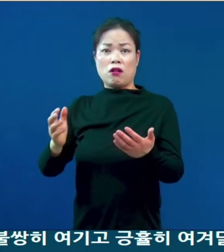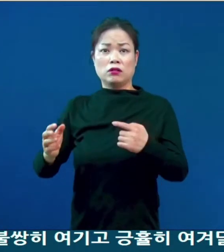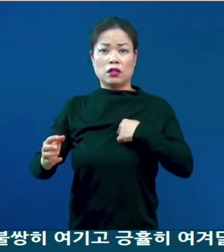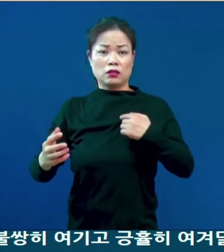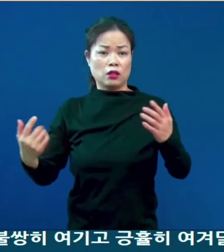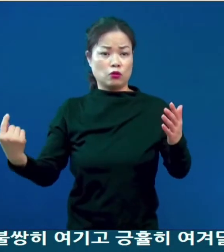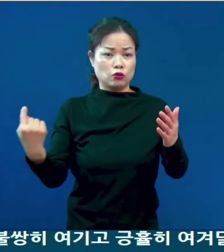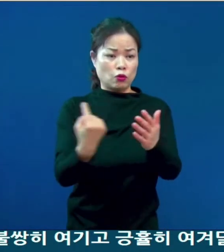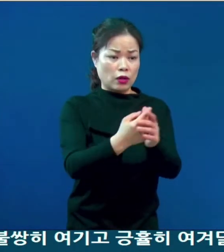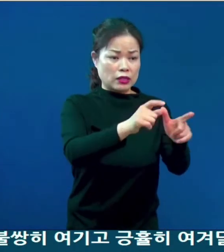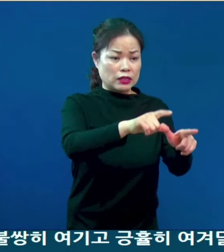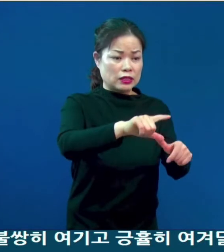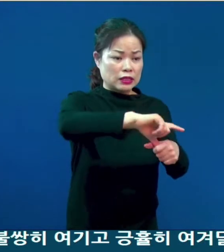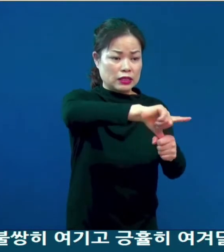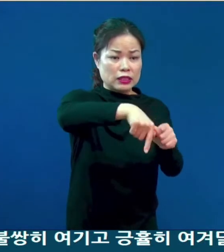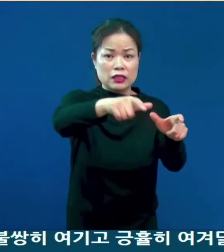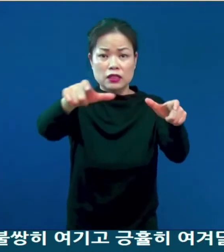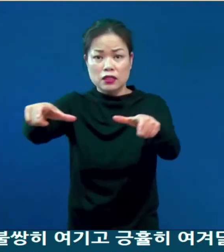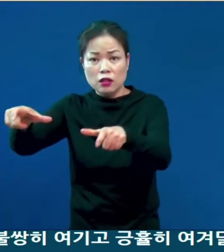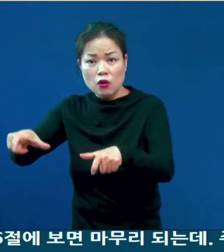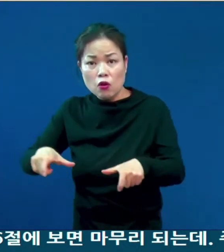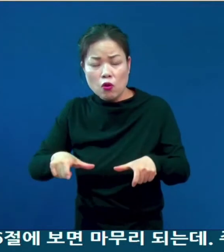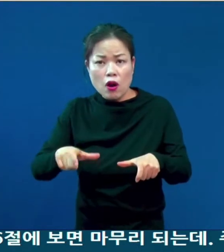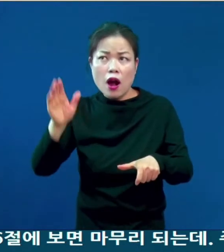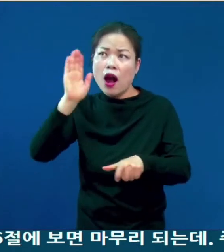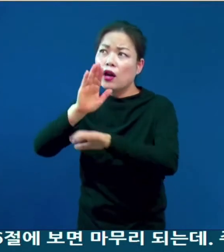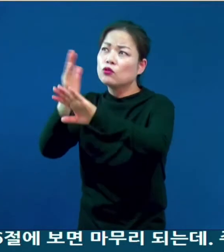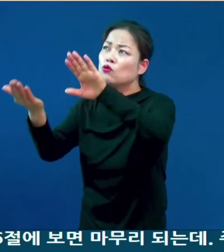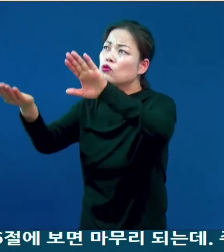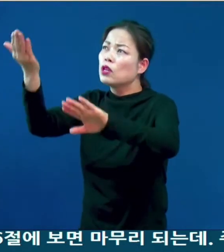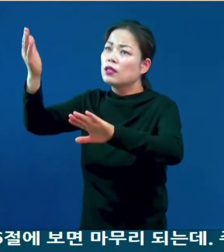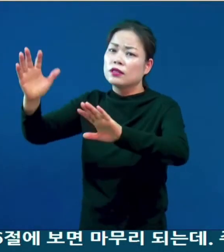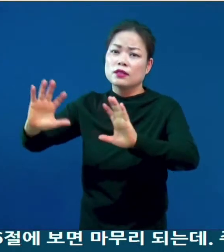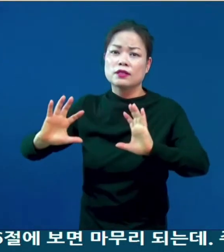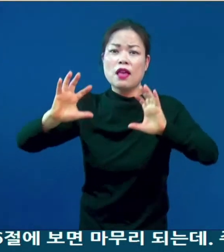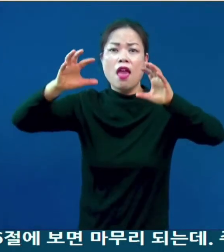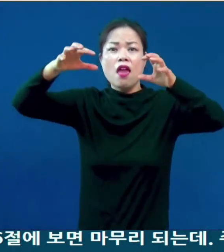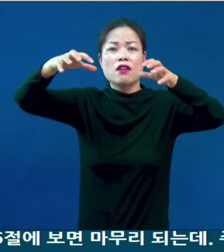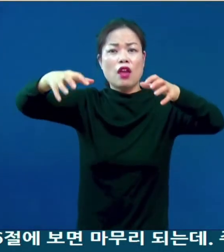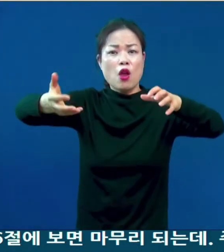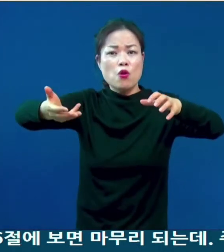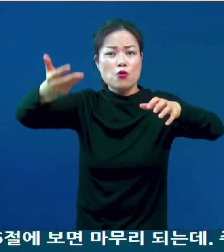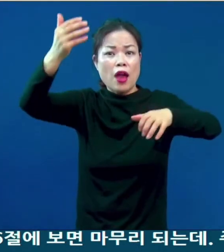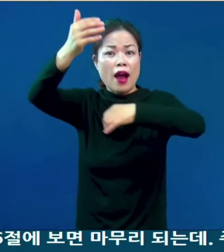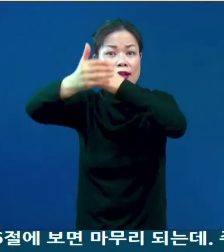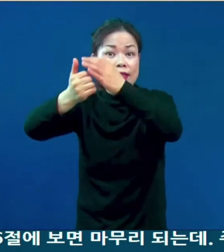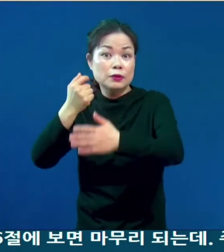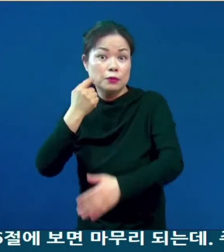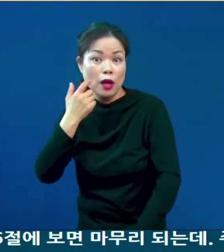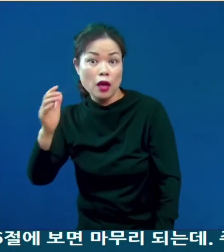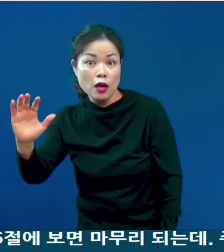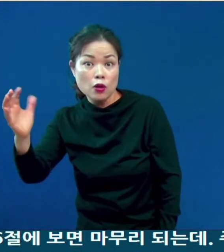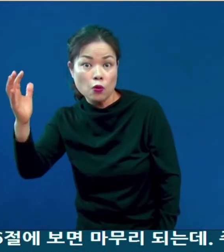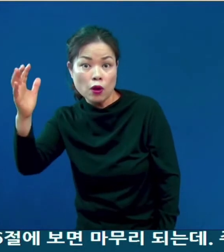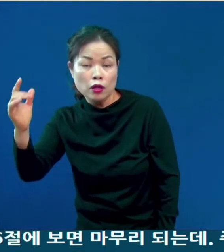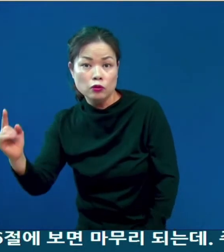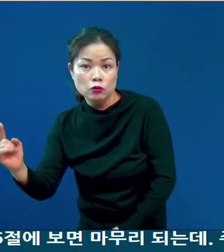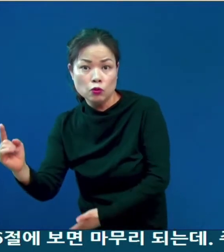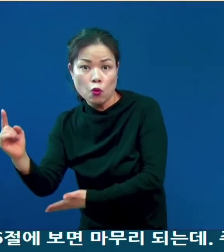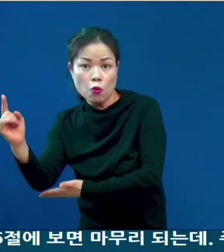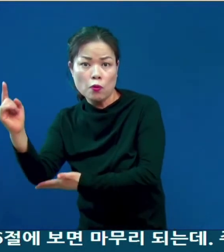속한 지역뿐만 아니라 하늘 위에, 온 세계 위에 하나님의 영광이